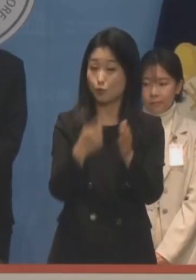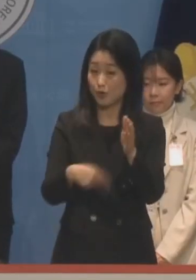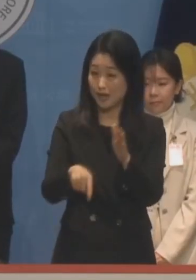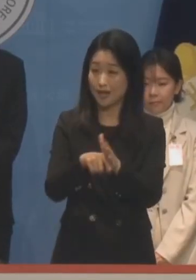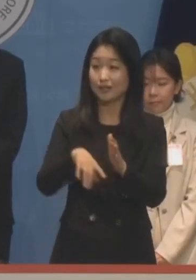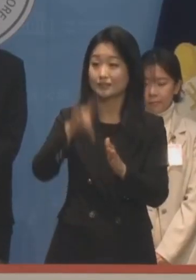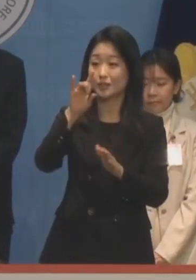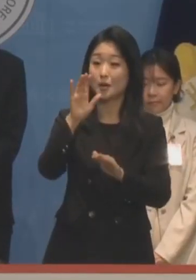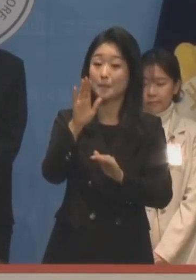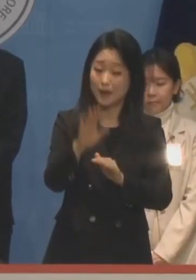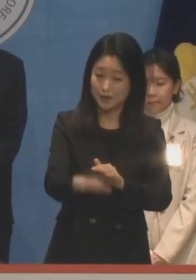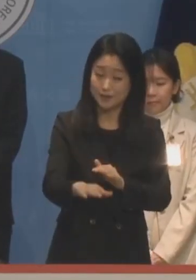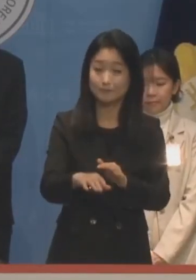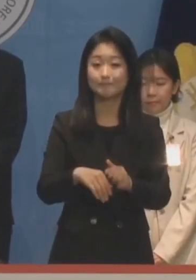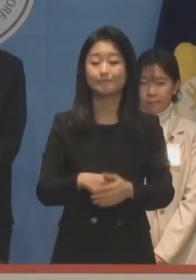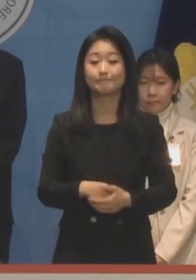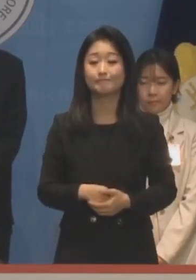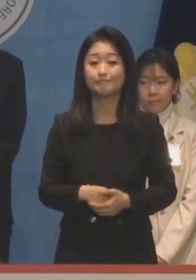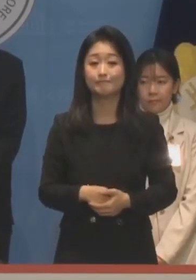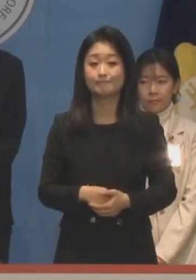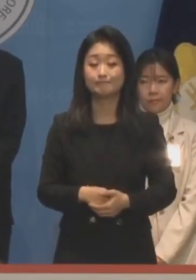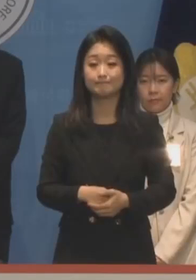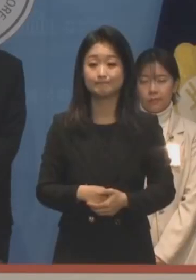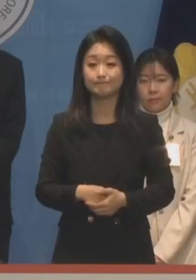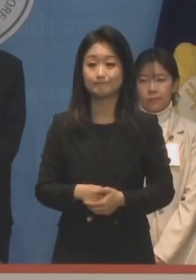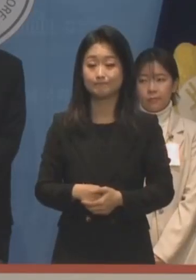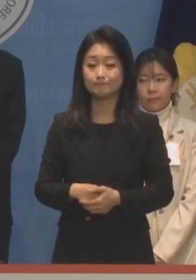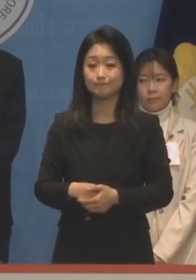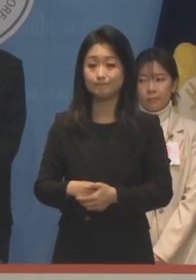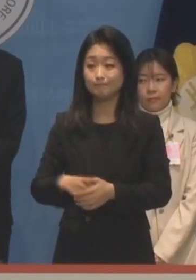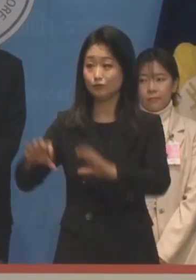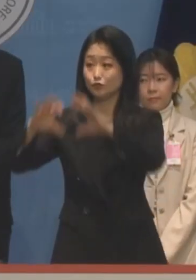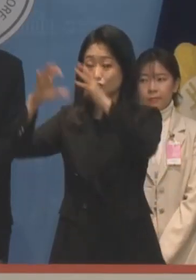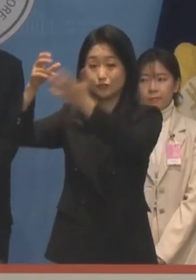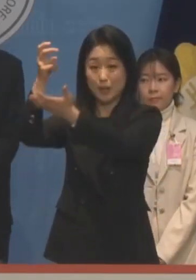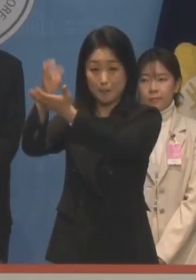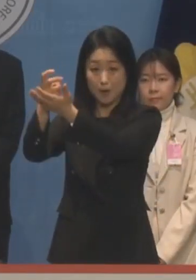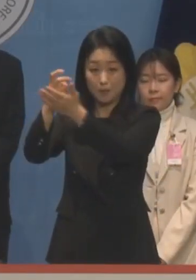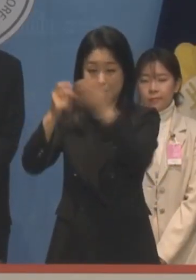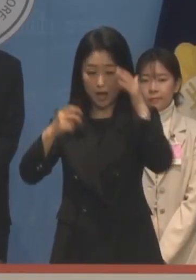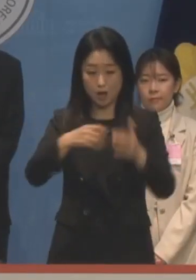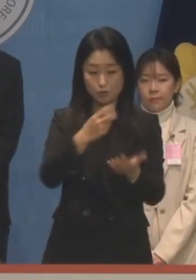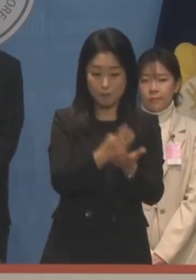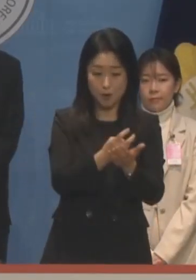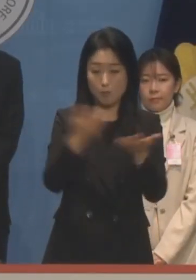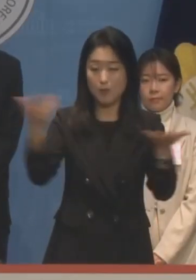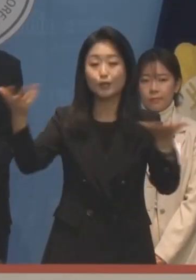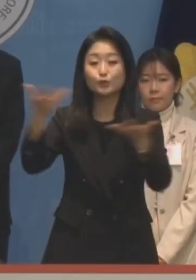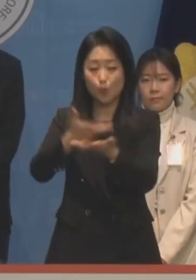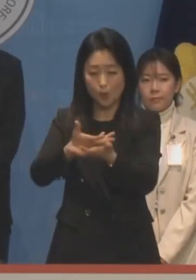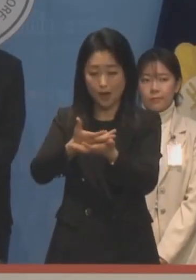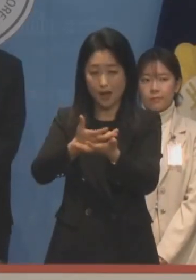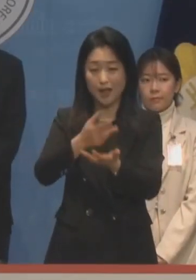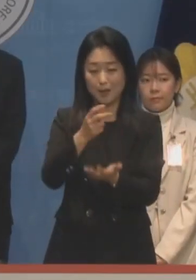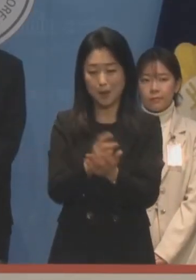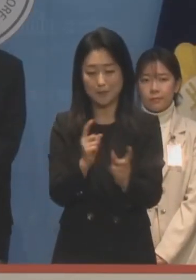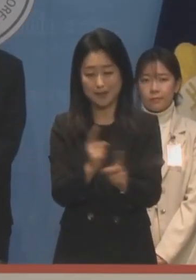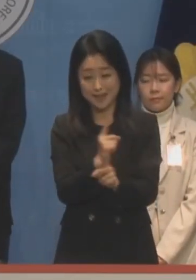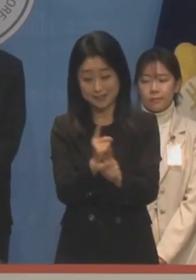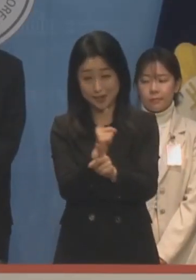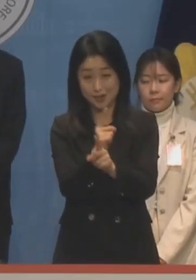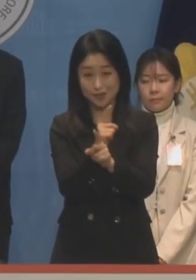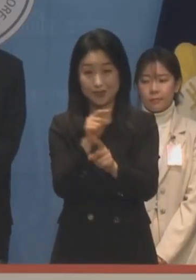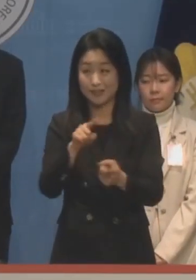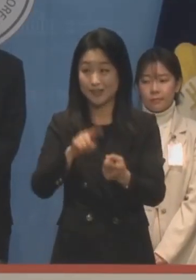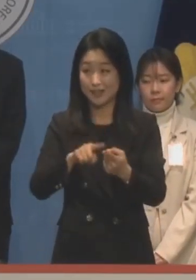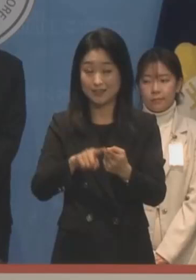첫 발걸음입니다. 협약과 국내법 간의 조화를 위한 활동은 이번 발의가 끝이